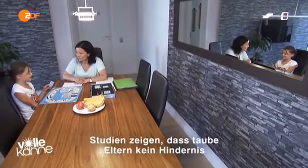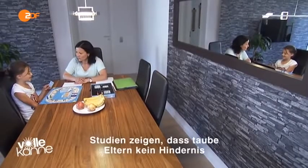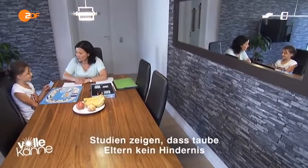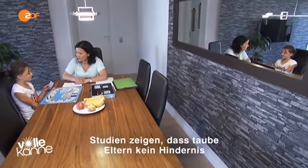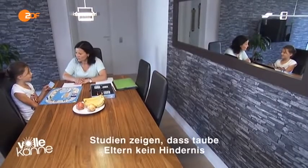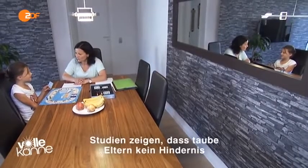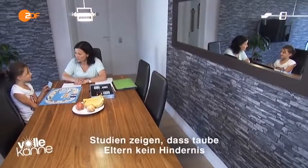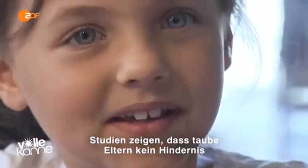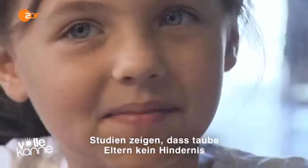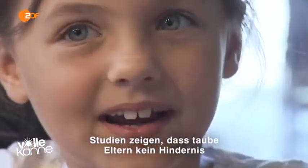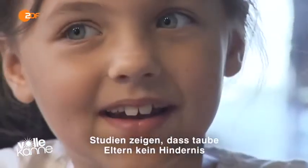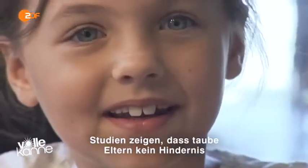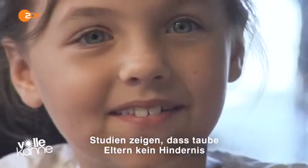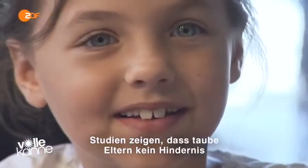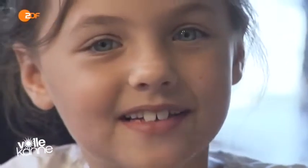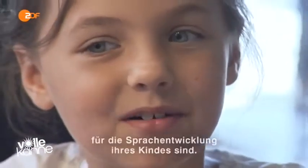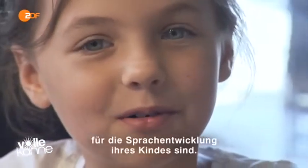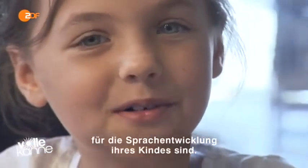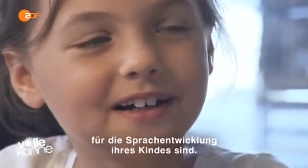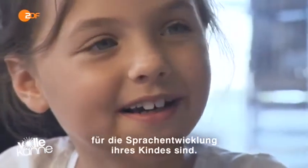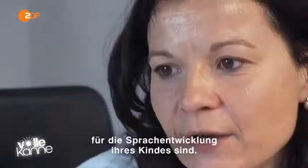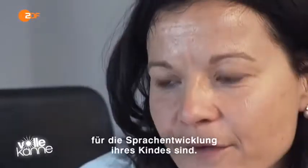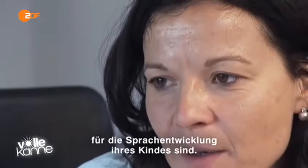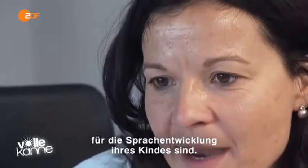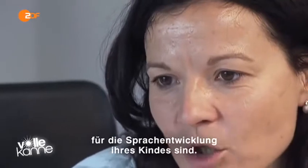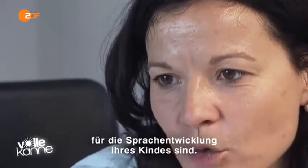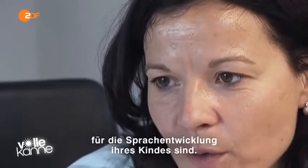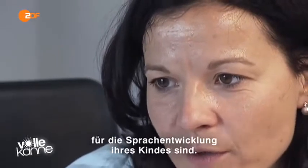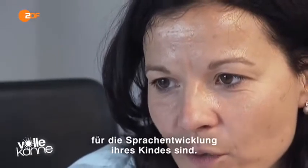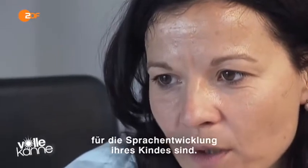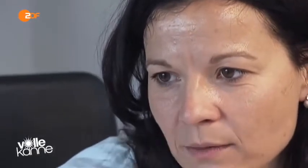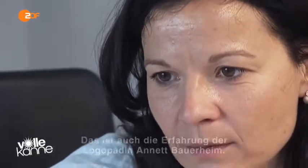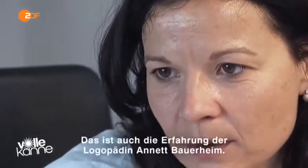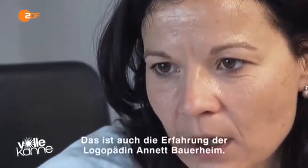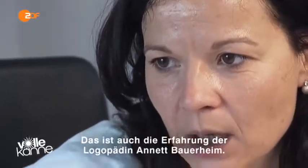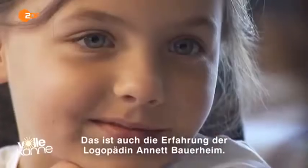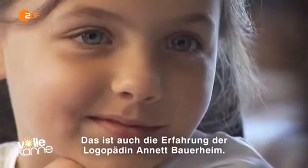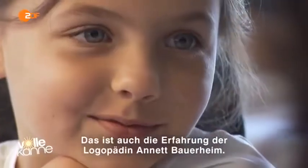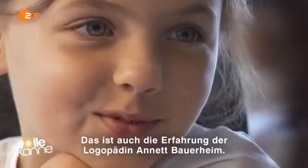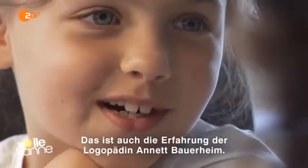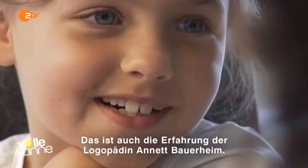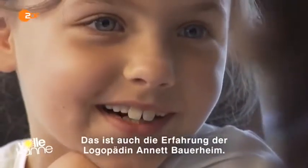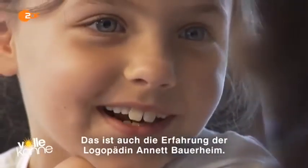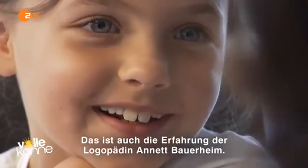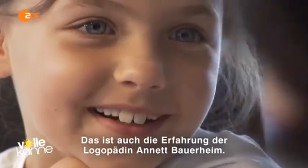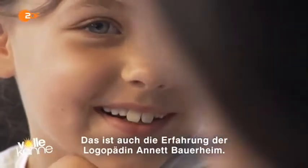Studien zeigen, dass taube Eltern kein Hindernis für die Sprachentwicklung ihres Kindes sind. Das ist auch die Erfahrung der Logopädin Annette